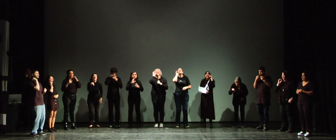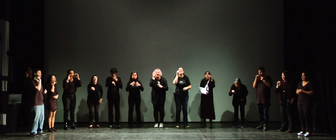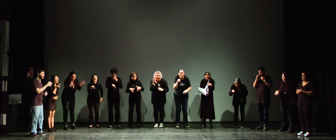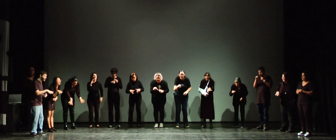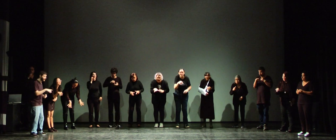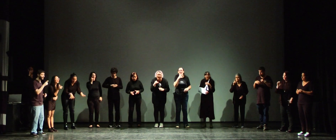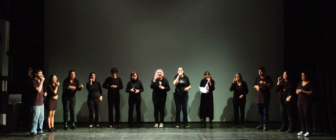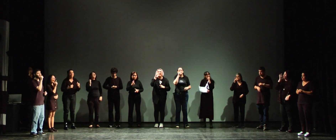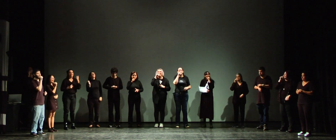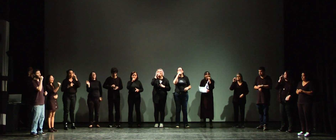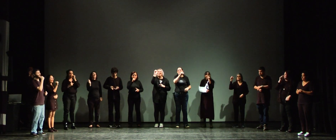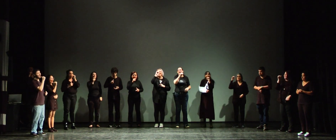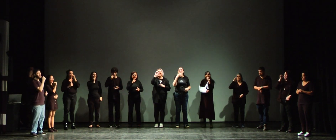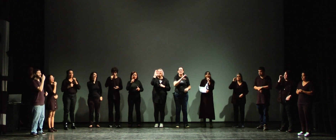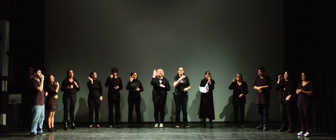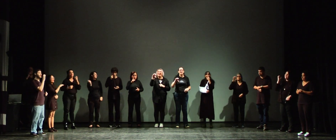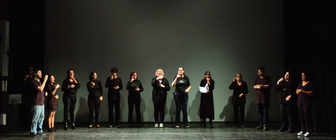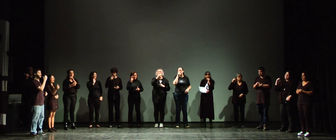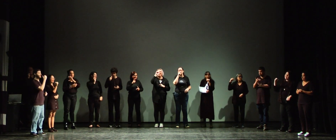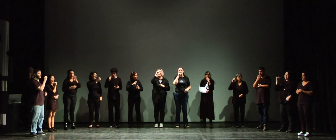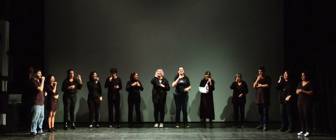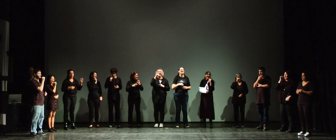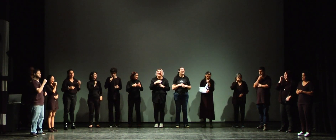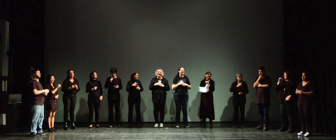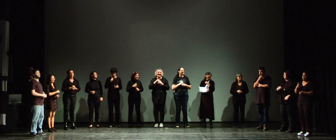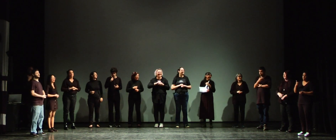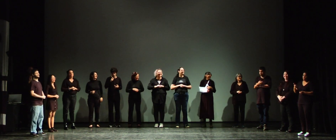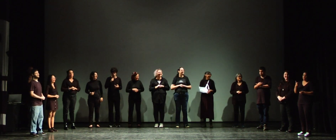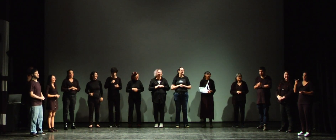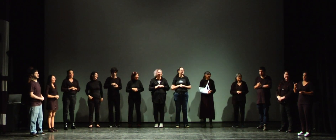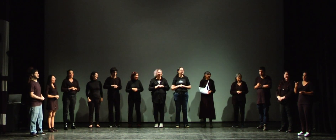vomita o ovo, bebo água, bebo coca.